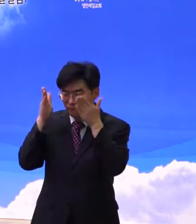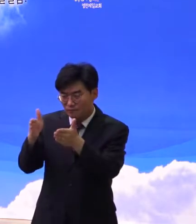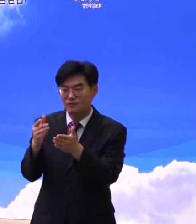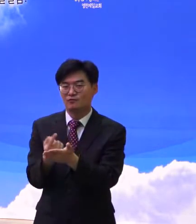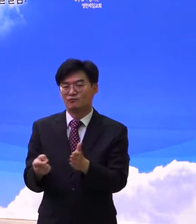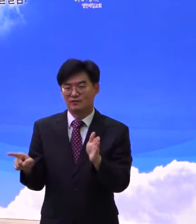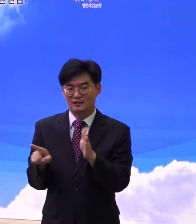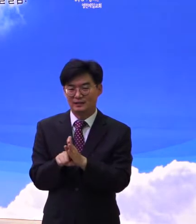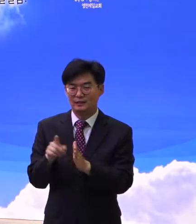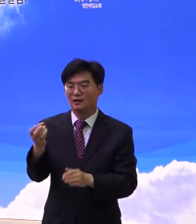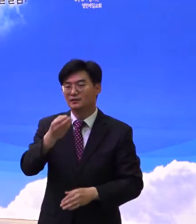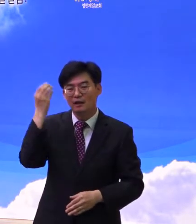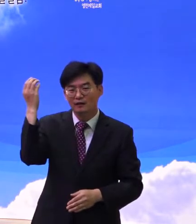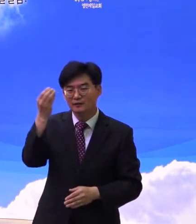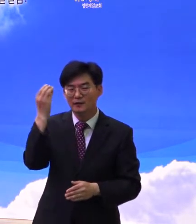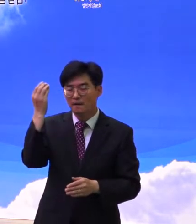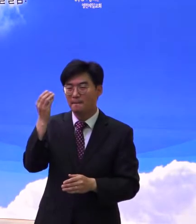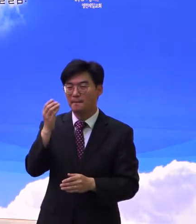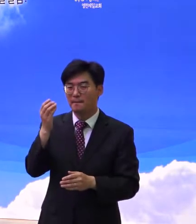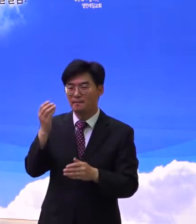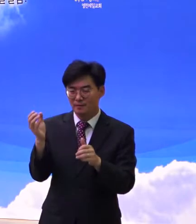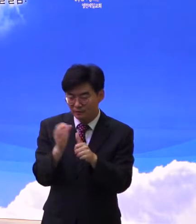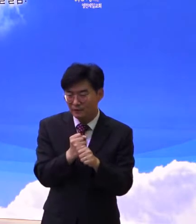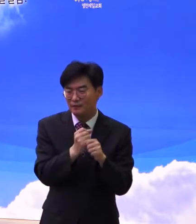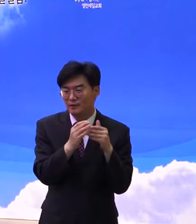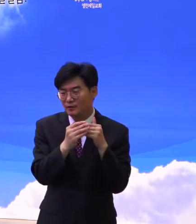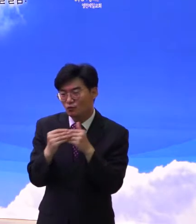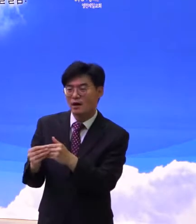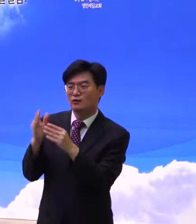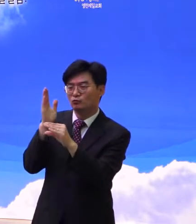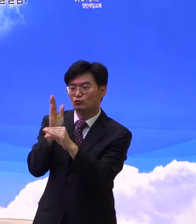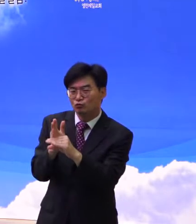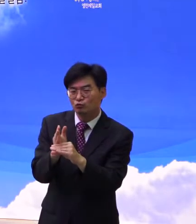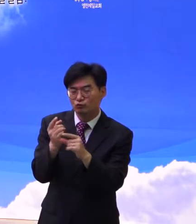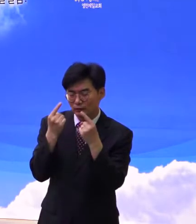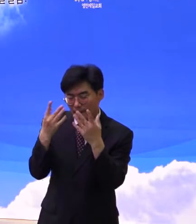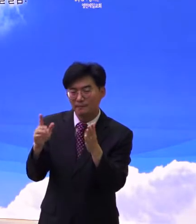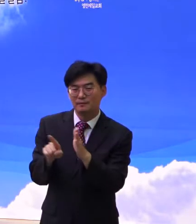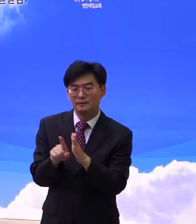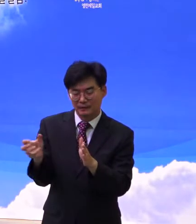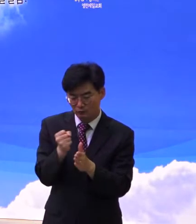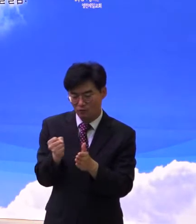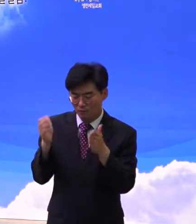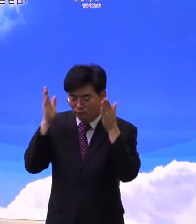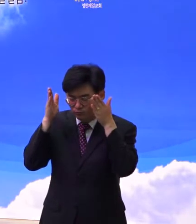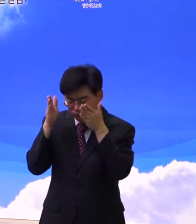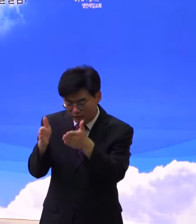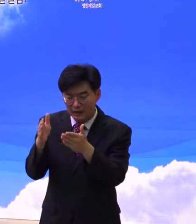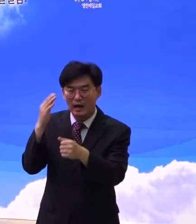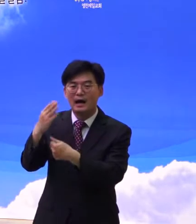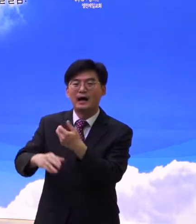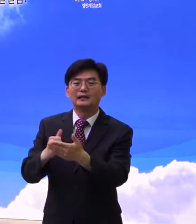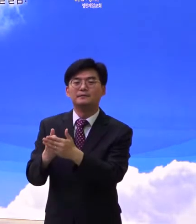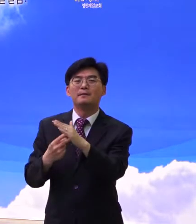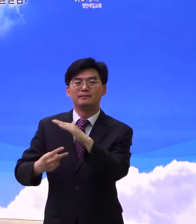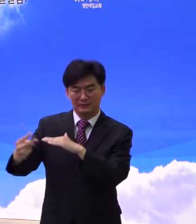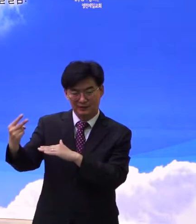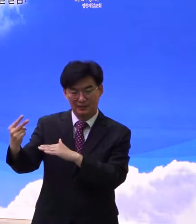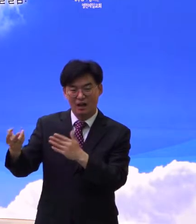그리고 성령과 동행하면서 하나님의 큰 일을 붙들고 비전을 붙잡아야 합니다.